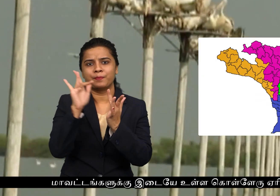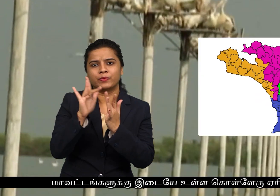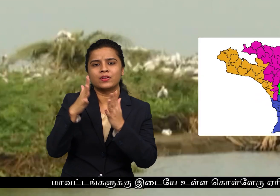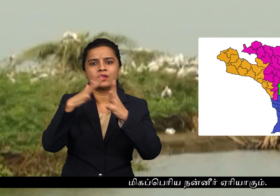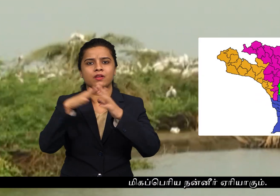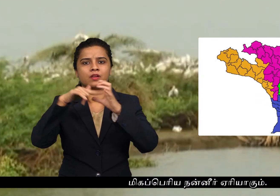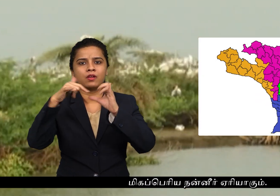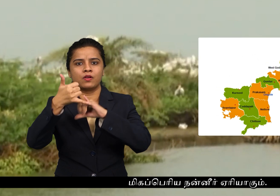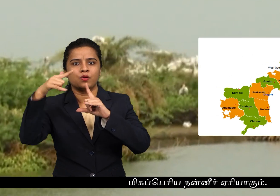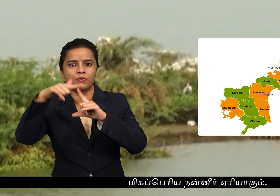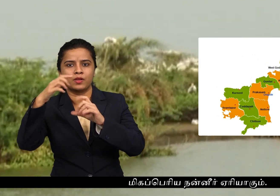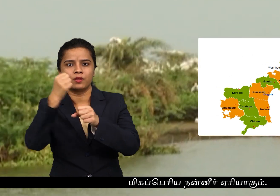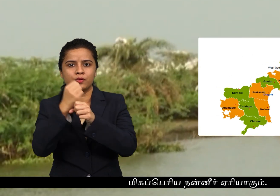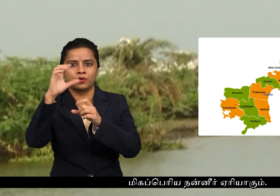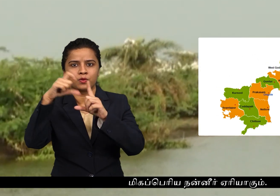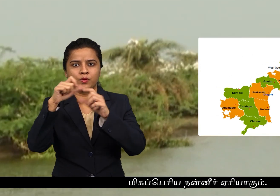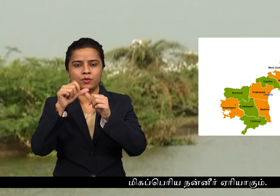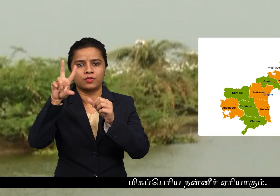இந்தியாவின் மிகப்பெரிய நன்னீர் ஏரியாகும்.